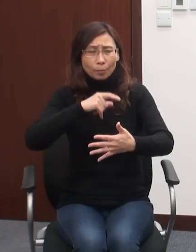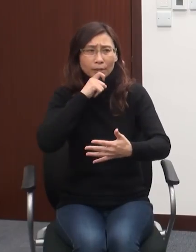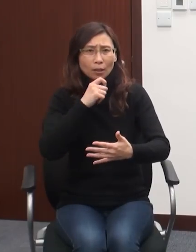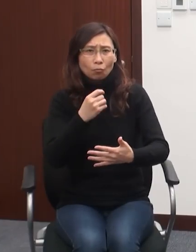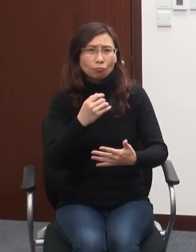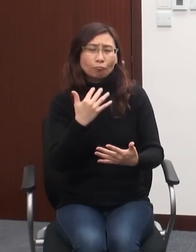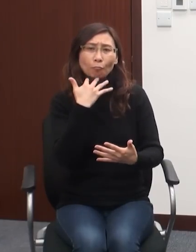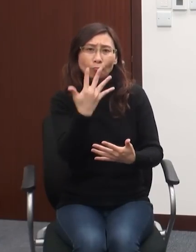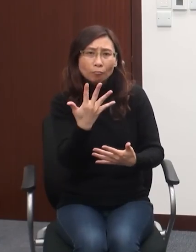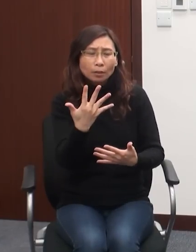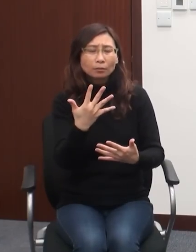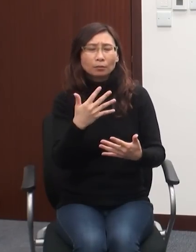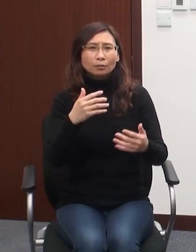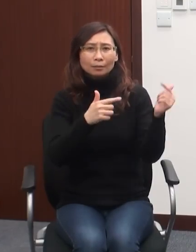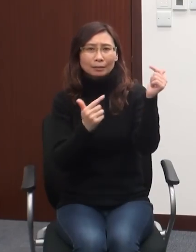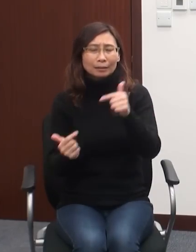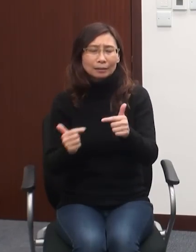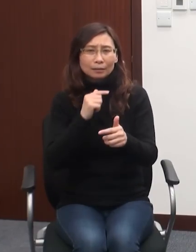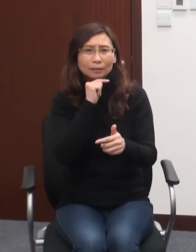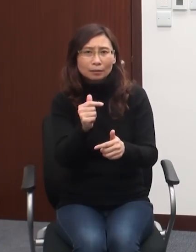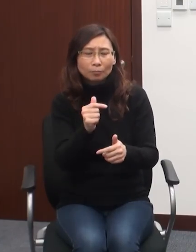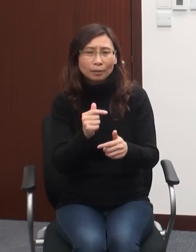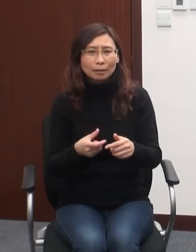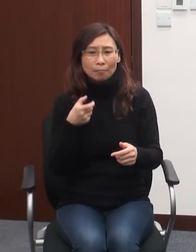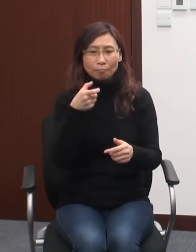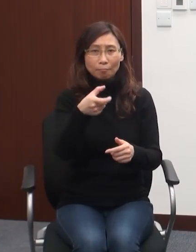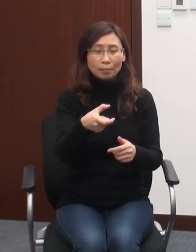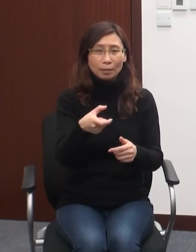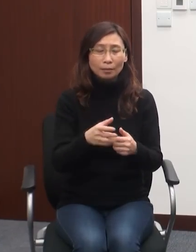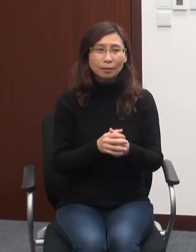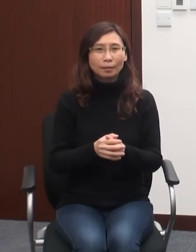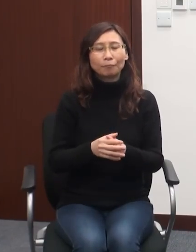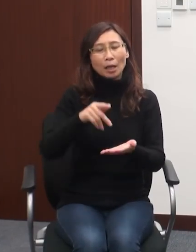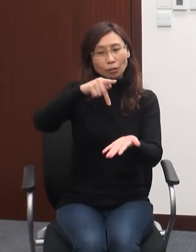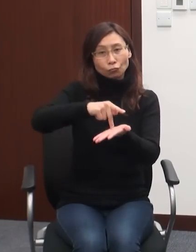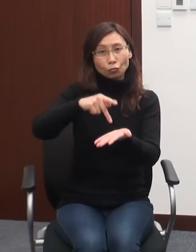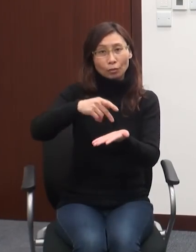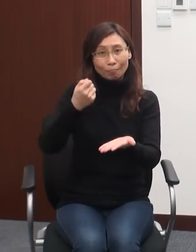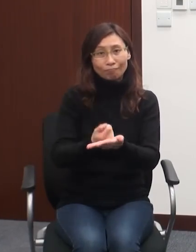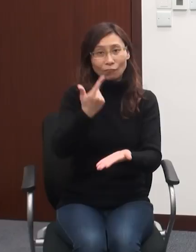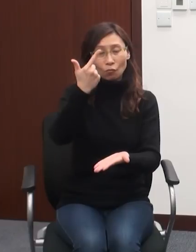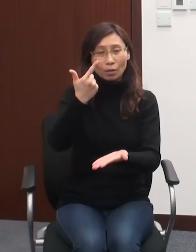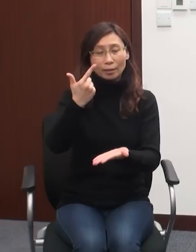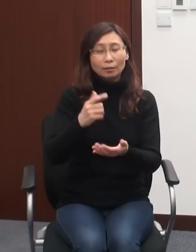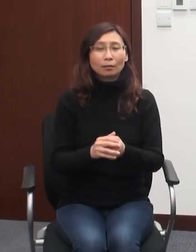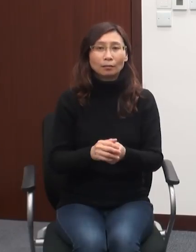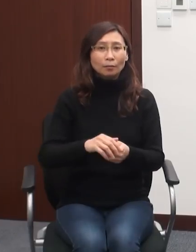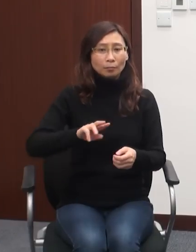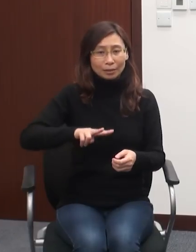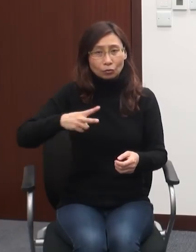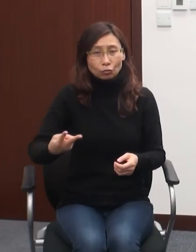經營嗰間快餐店嗰個人咧，由於呢個業主轉嫁咗俾佢，佢係轉嫁俾你咁